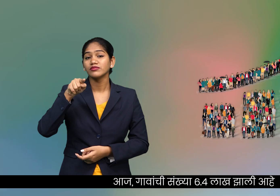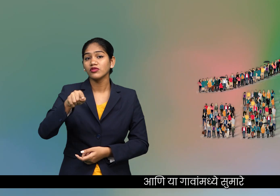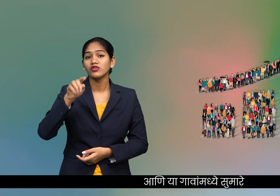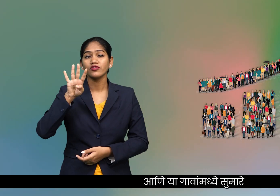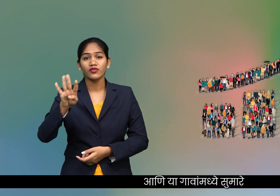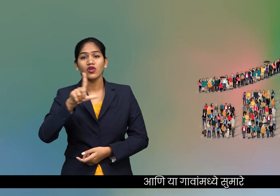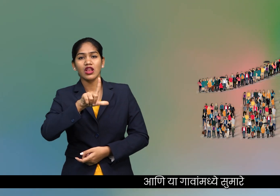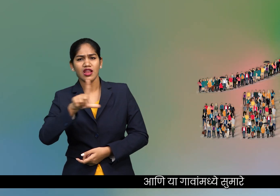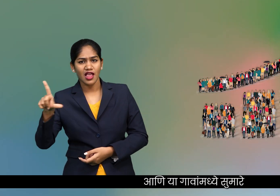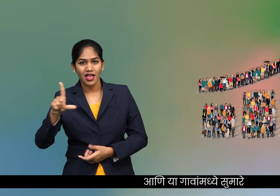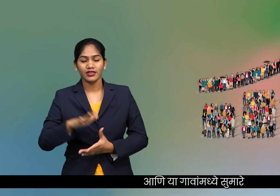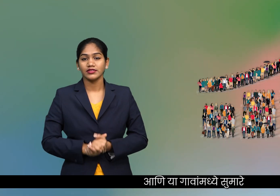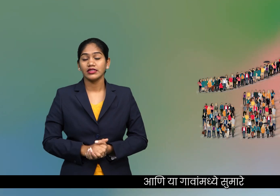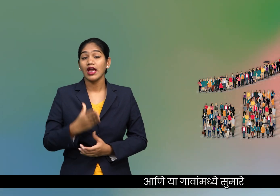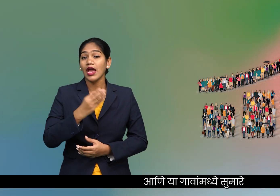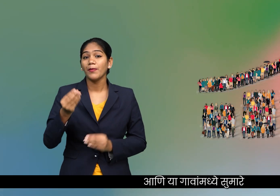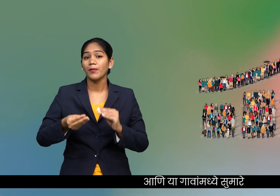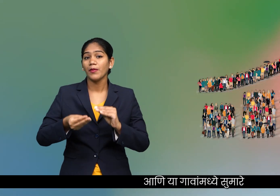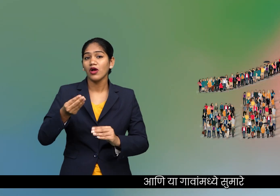आणि गावांमध्ये सुमारे